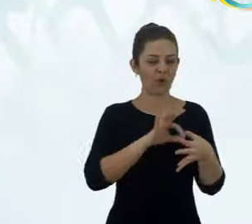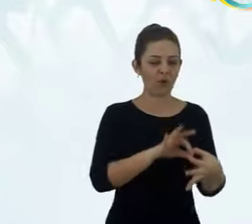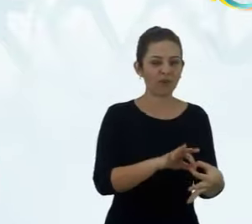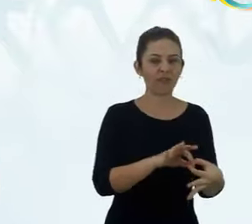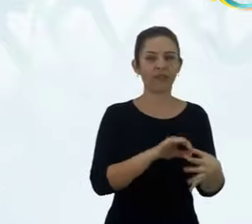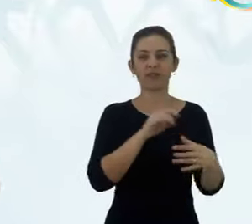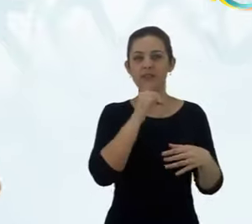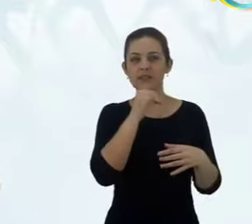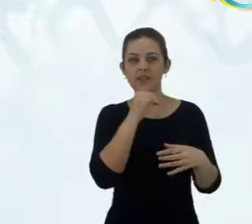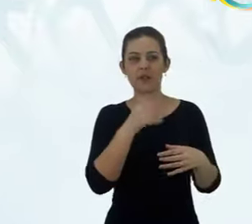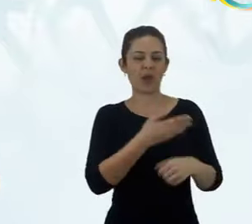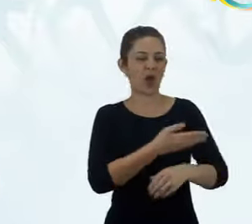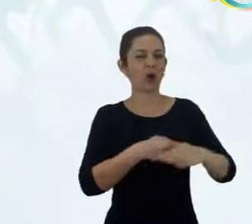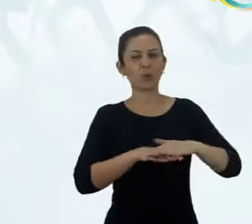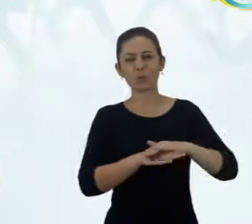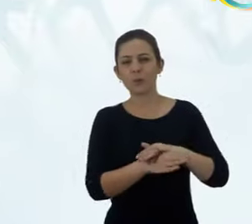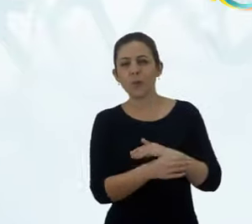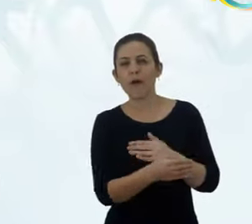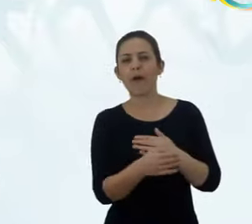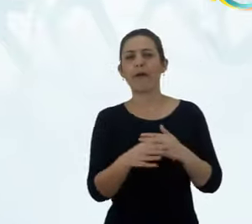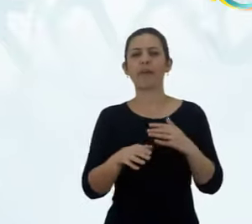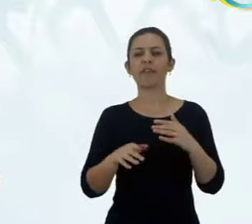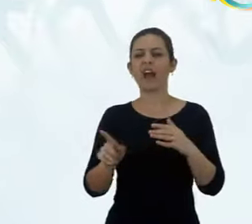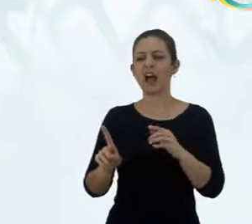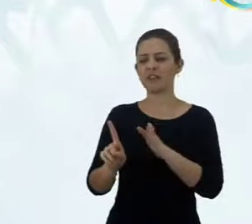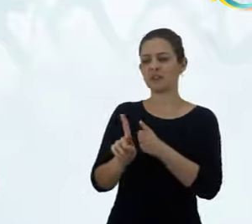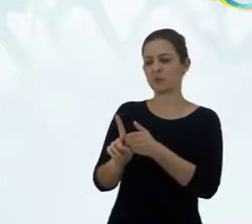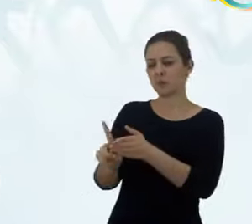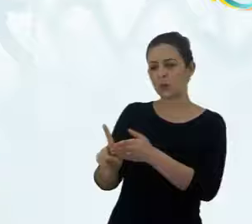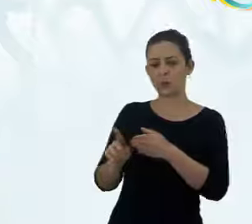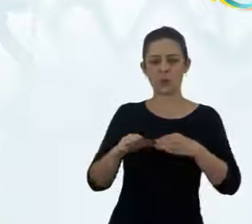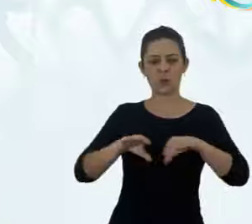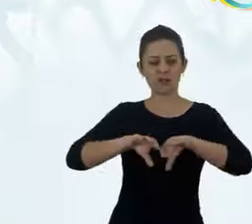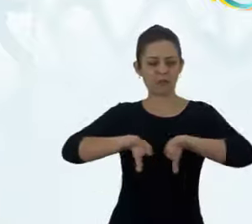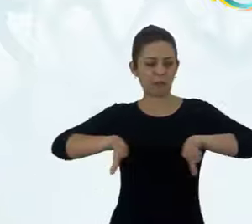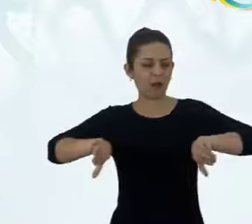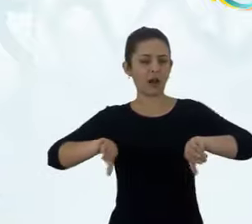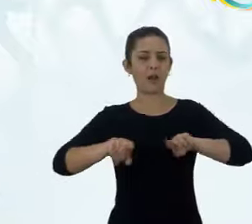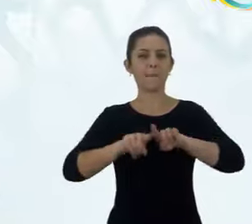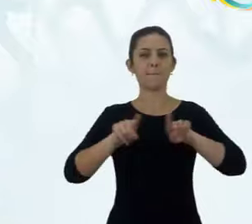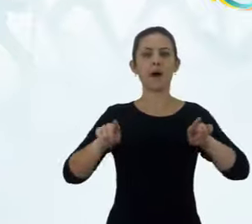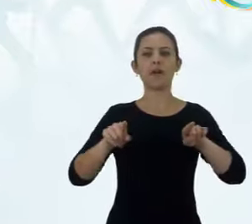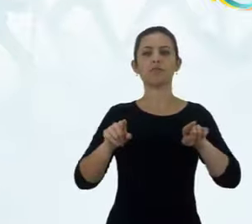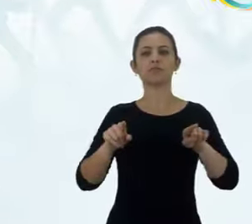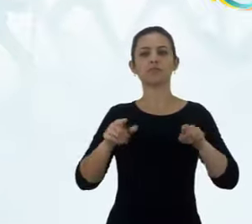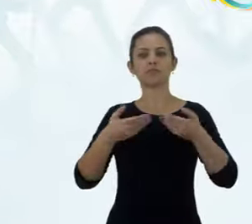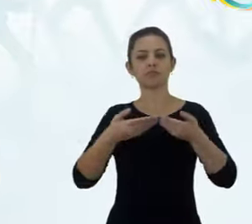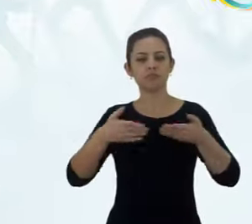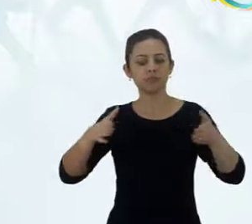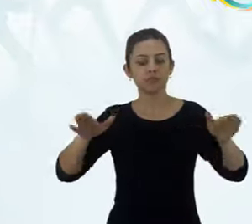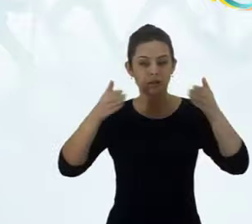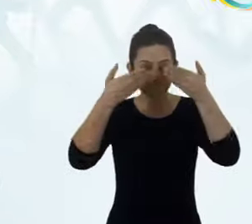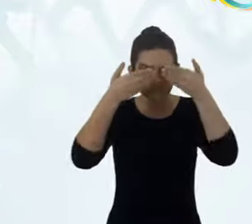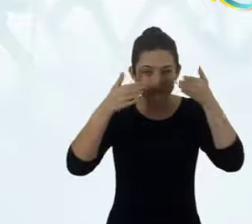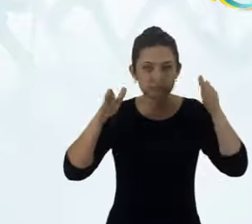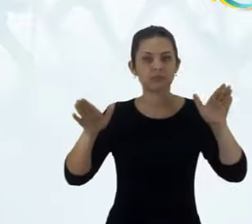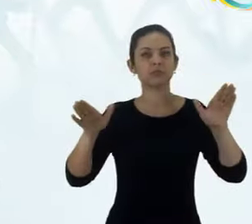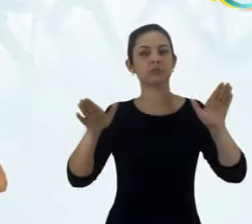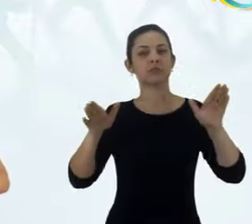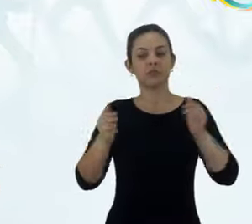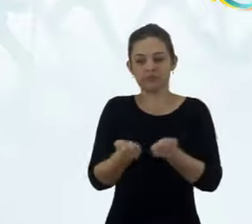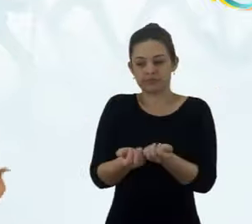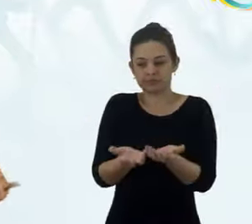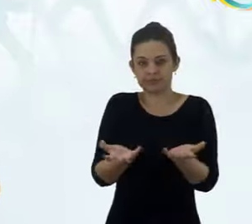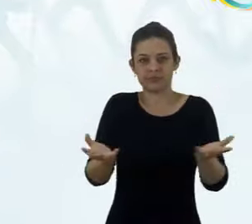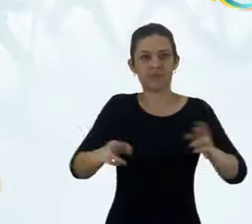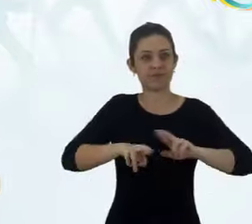daquele contexto que a gente está sempre acostumado e abraçar um outro leque, olhar com outros olhos